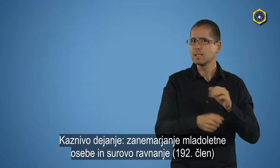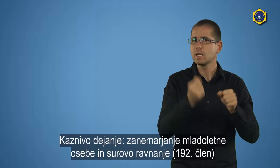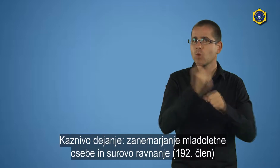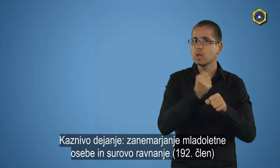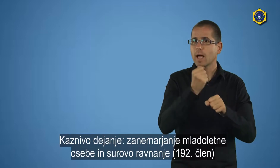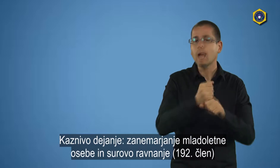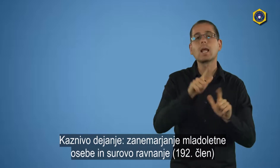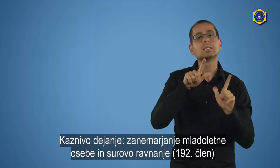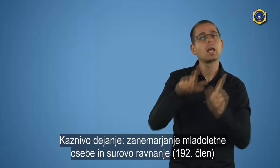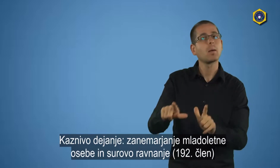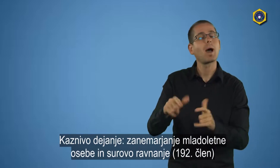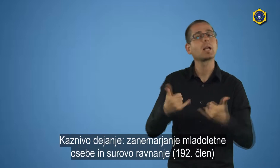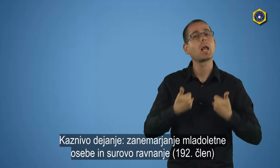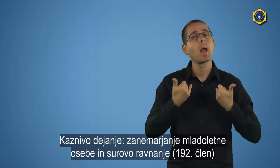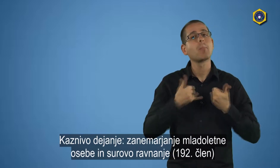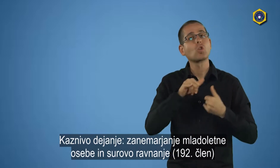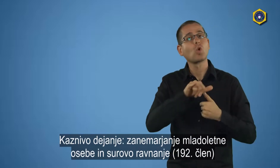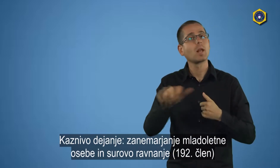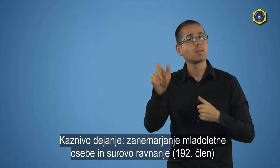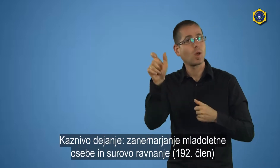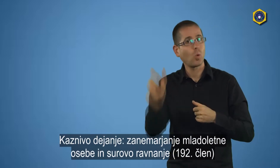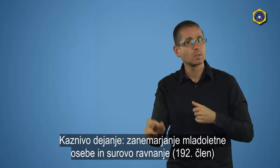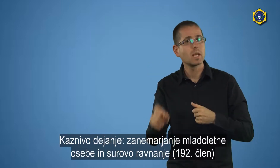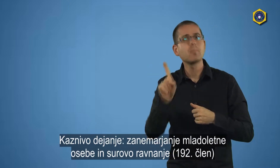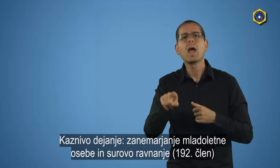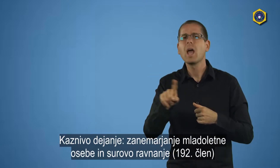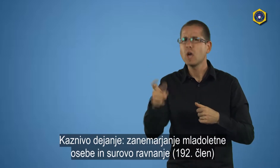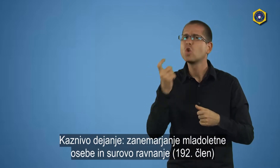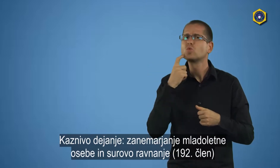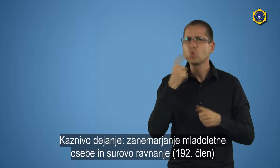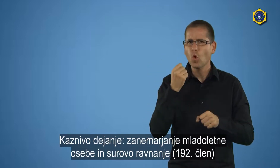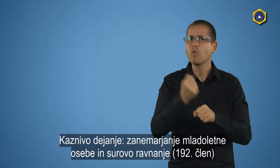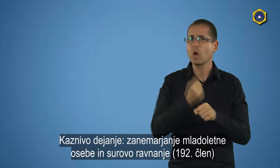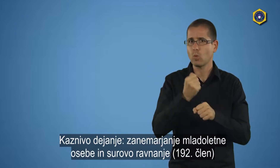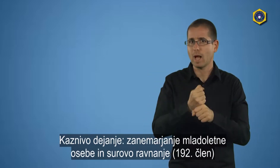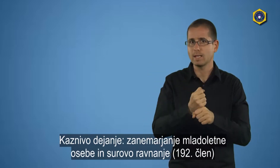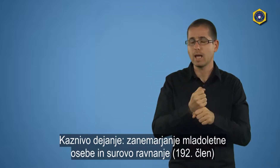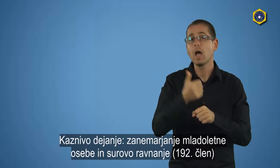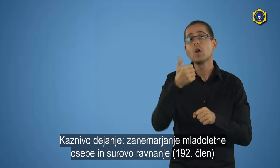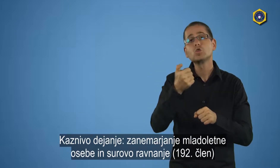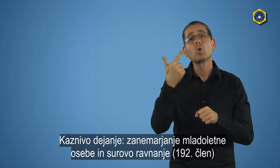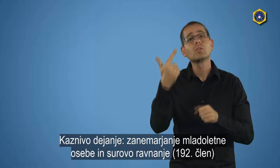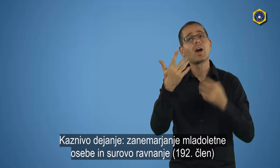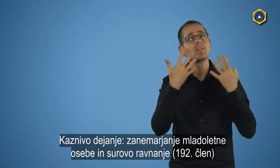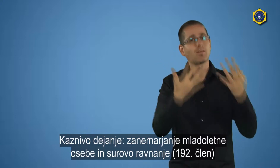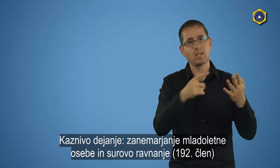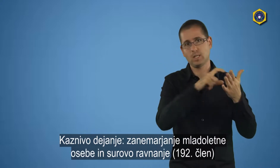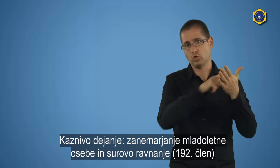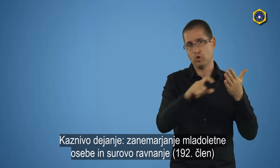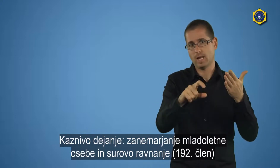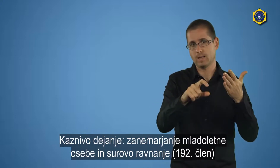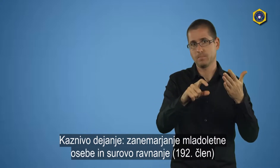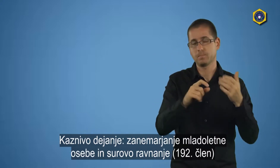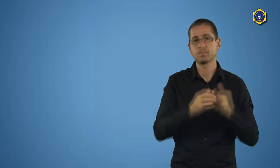Kaznivo dejanje, zanemarjanje mladoletne osebe in surovo ravnanje, 192. člen.